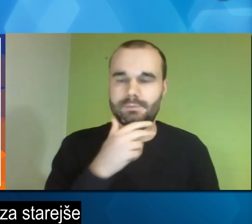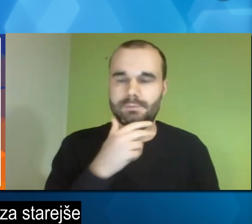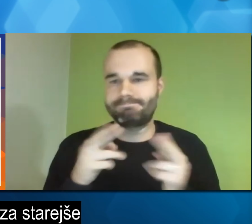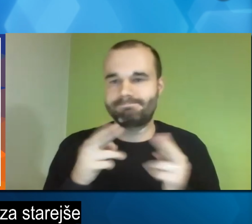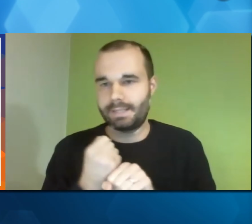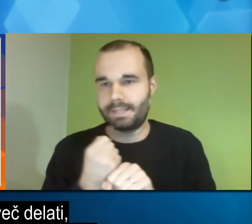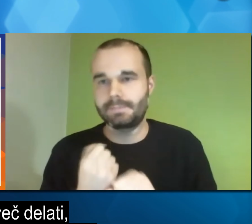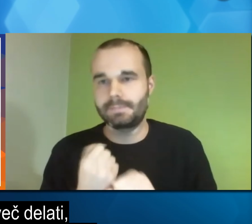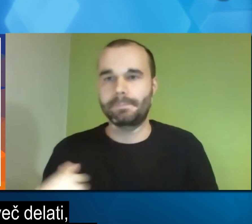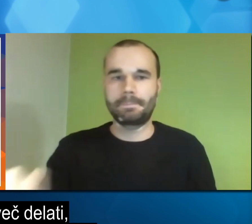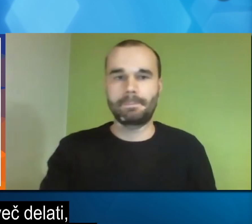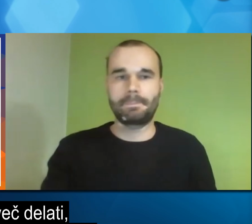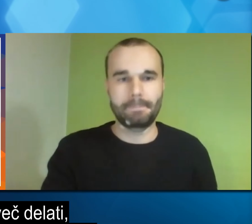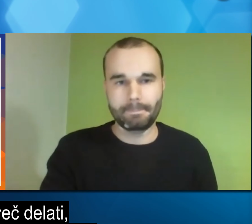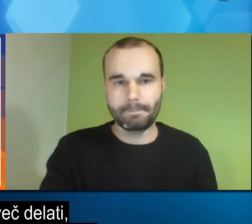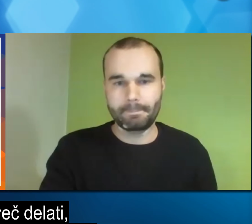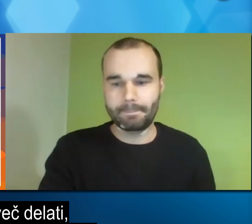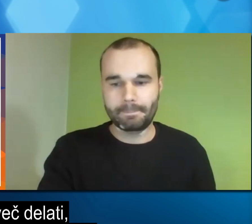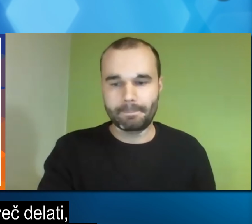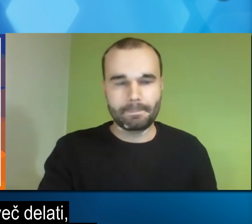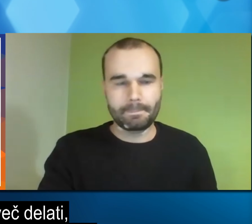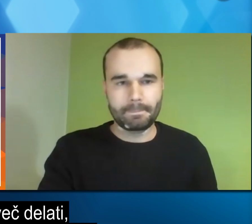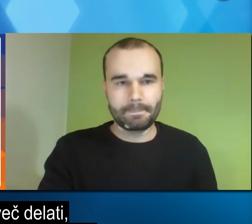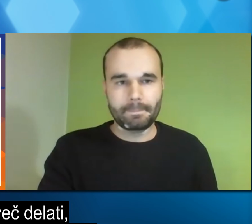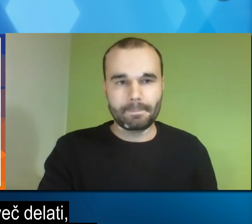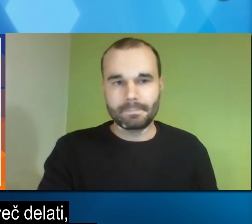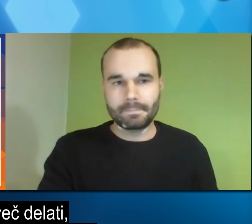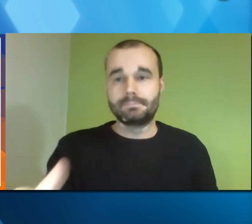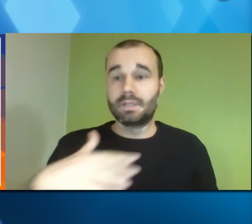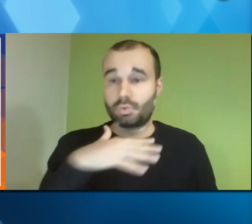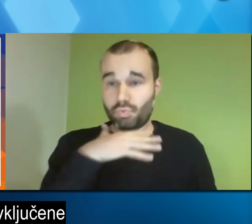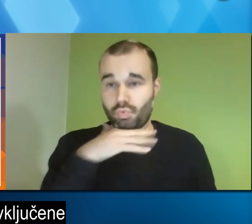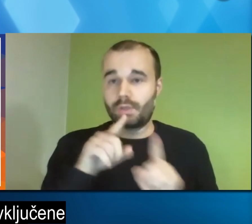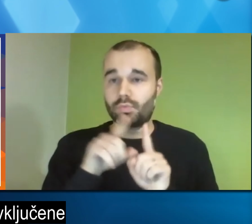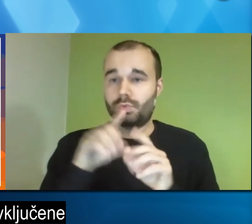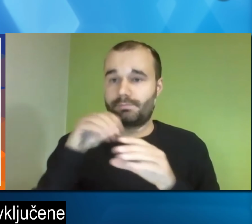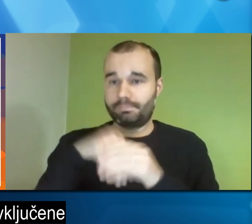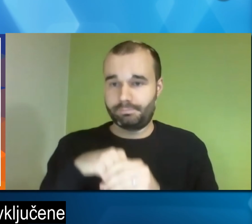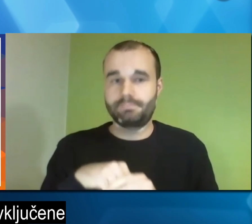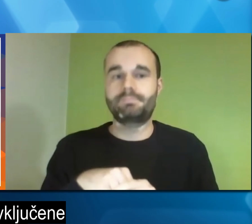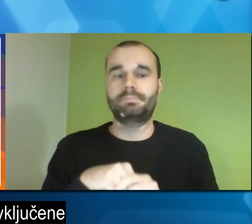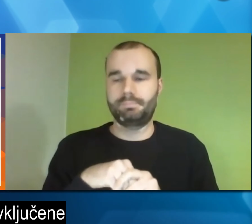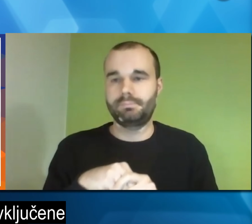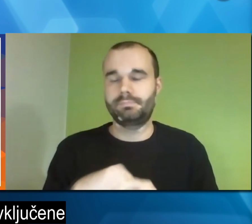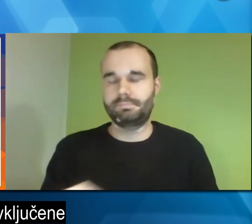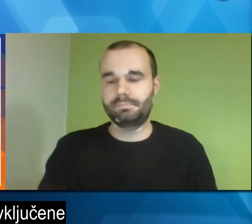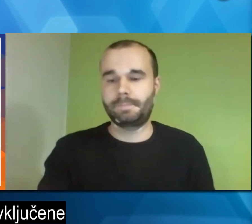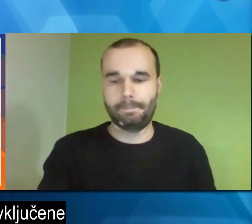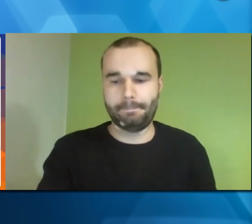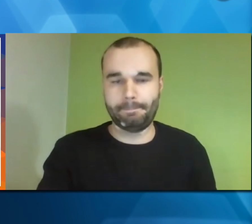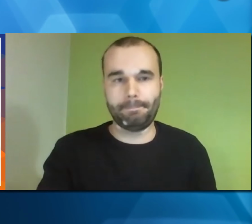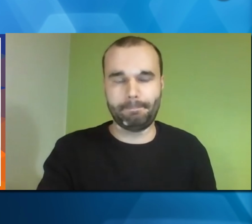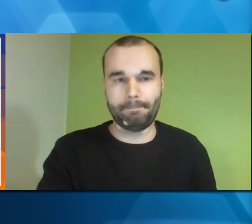upokojence ali starejše, ki pač ne morejo več delati, so vključeni v dom za starejše. Tudi šole so vključene v HFS